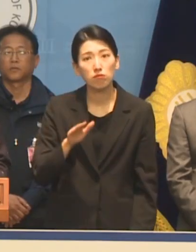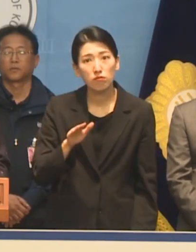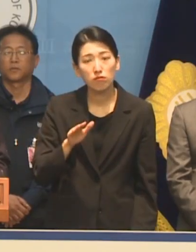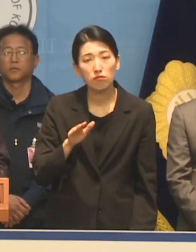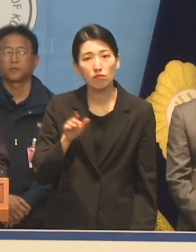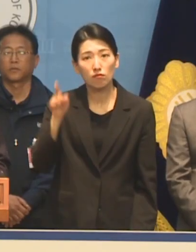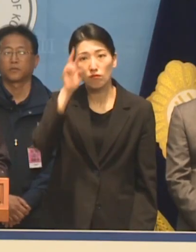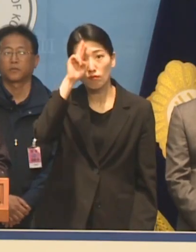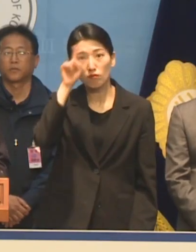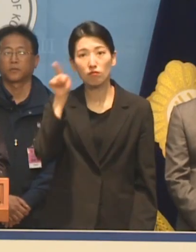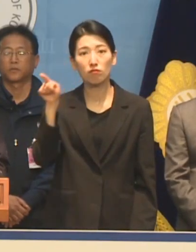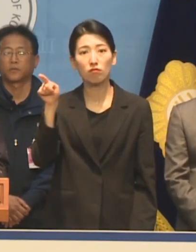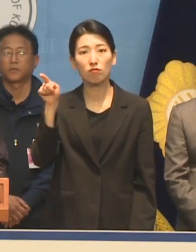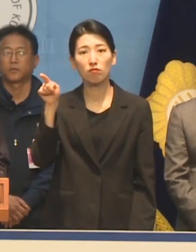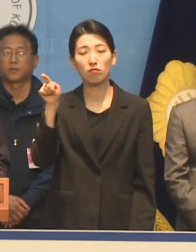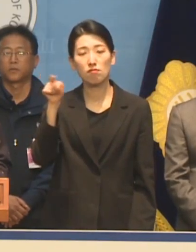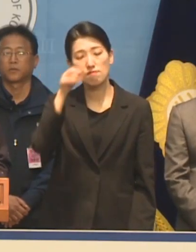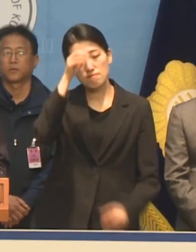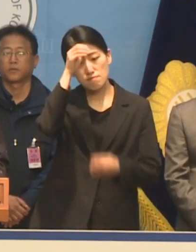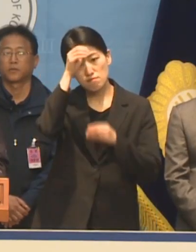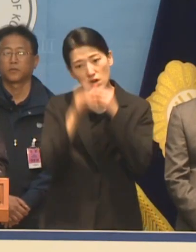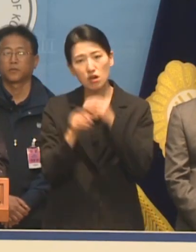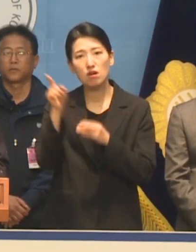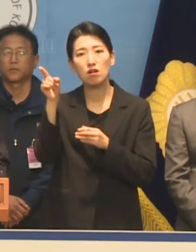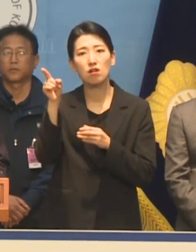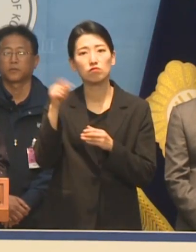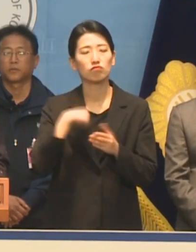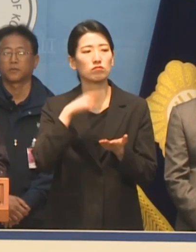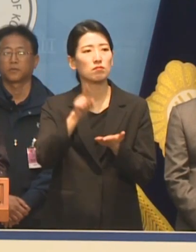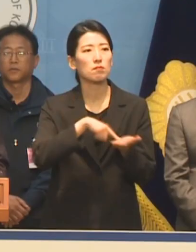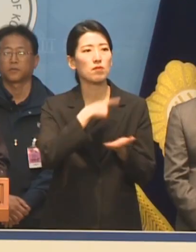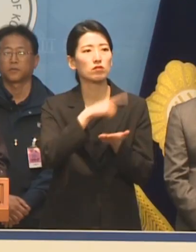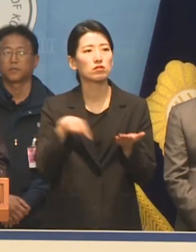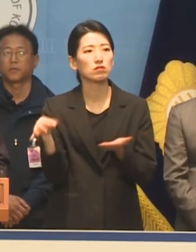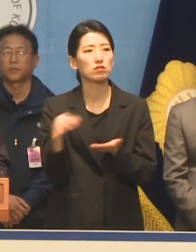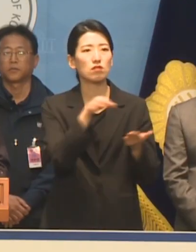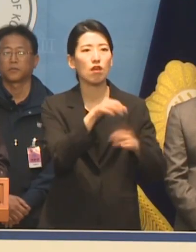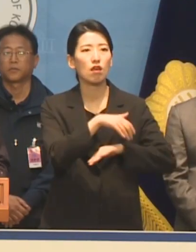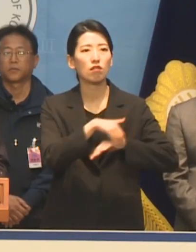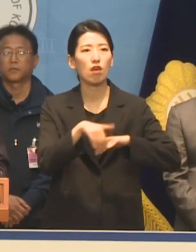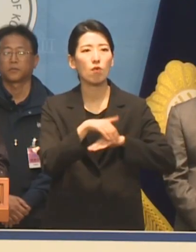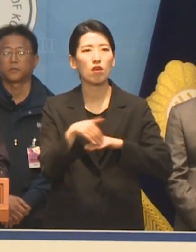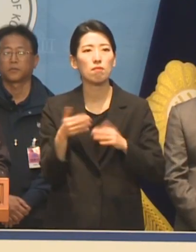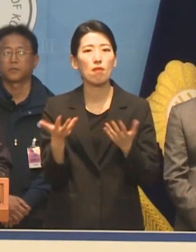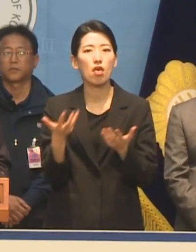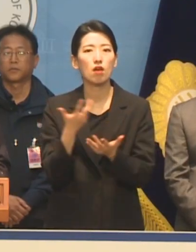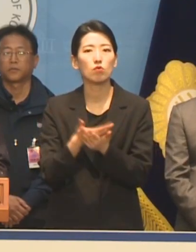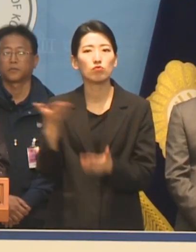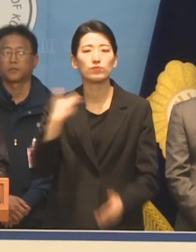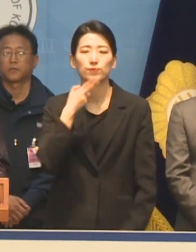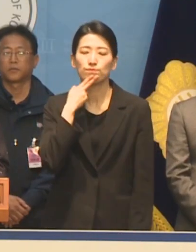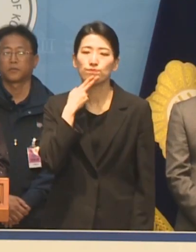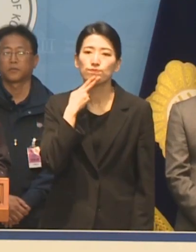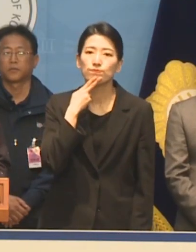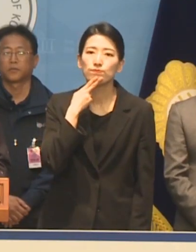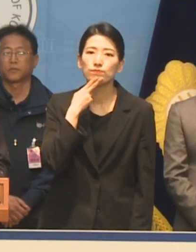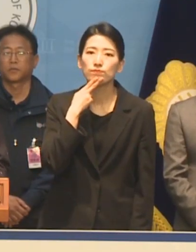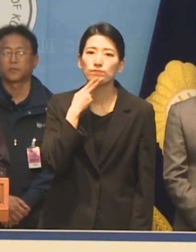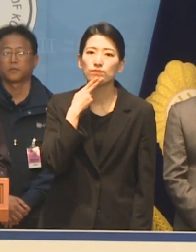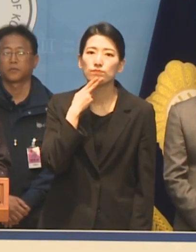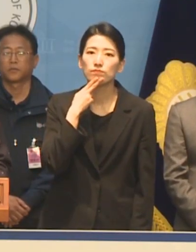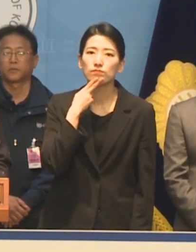박영우 회장은 아직까지 구체적인 변제 계획서조차 제출하지 않고 있습니다.